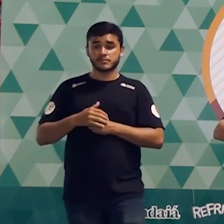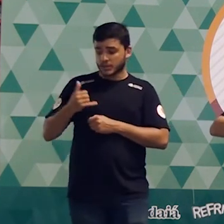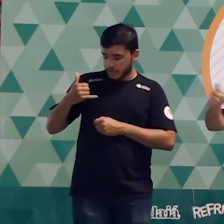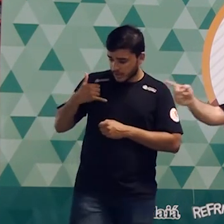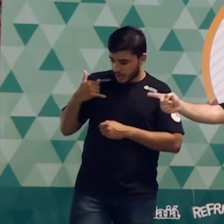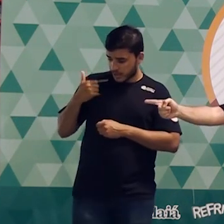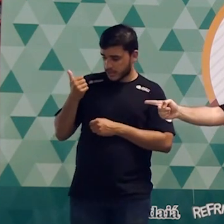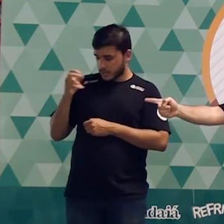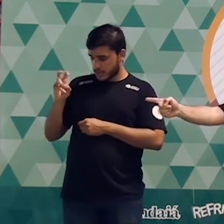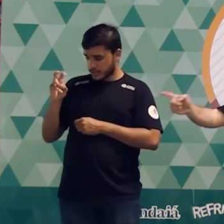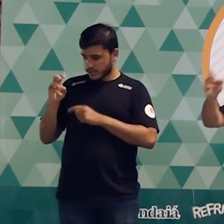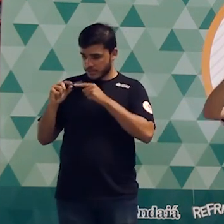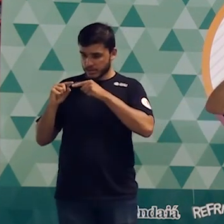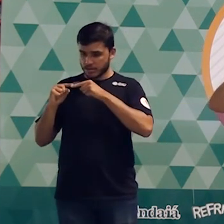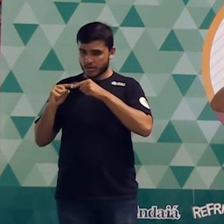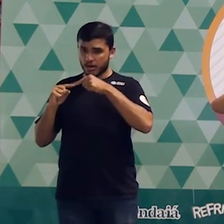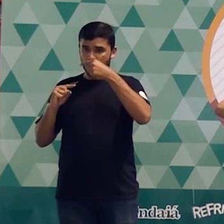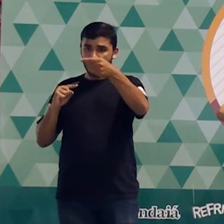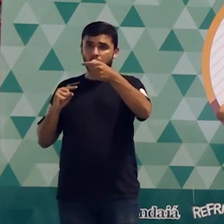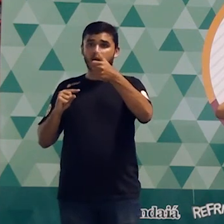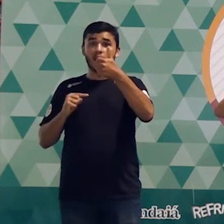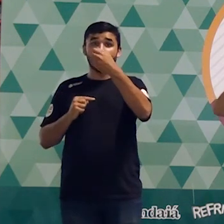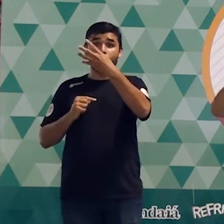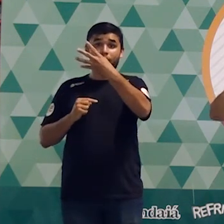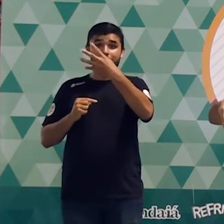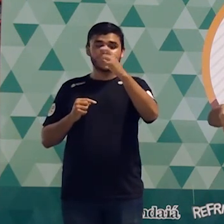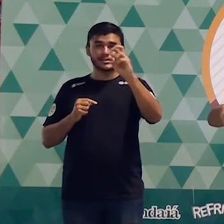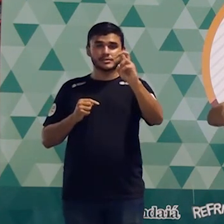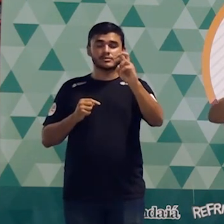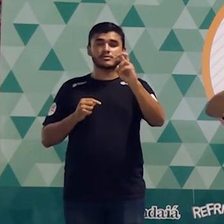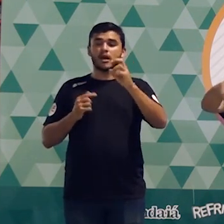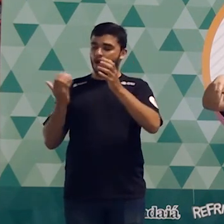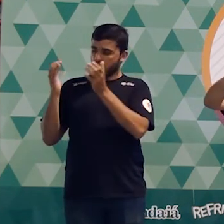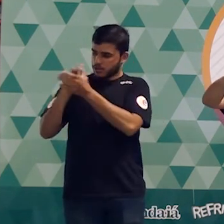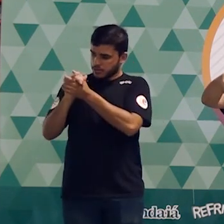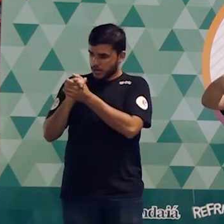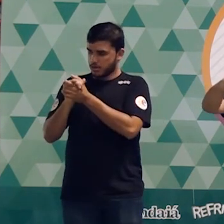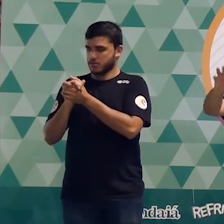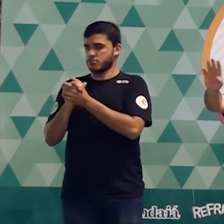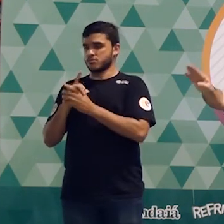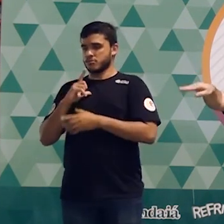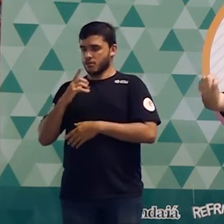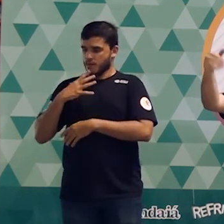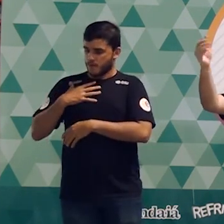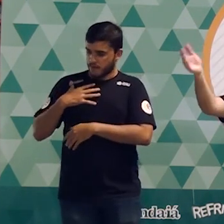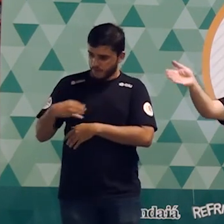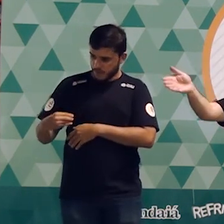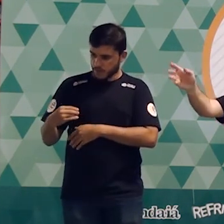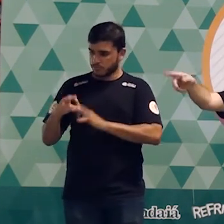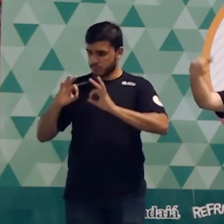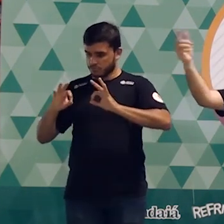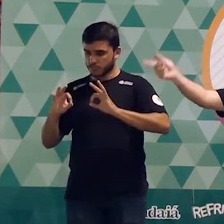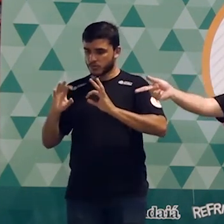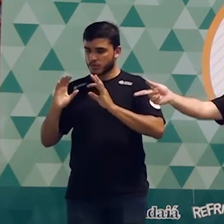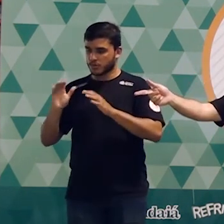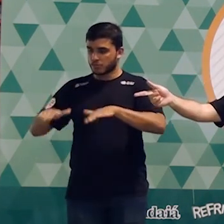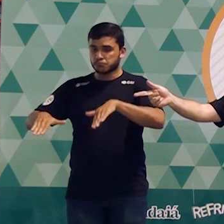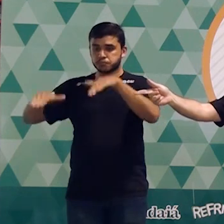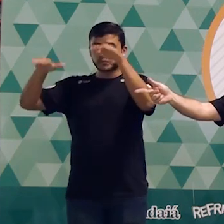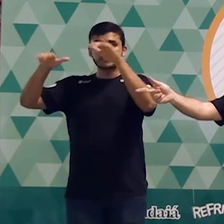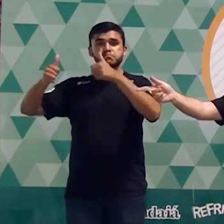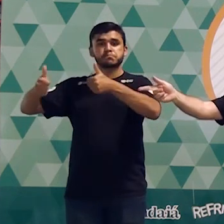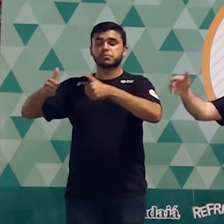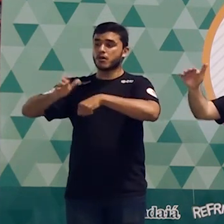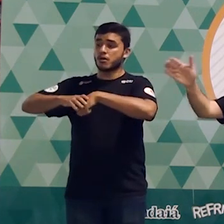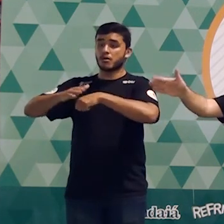até 45 anos para casar, ter filhos, construir a sua vida e deixar seus filhos aptos a casar